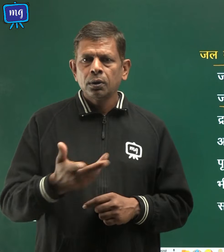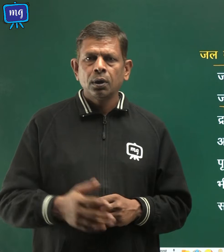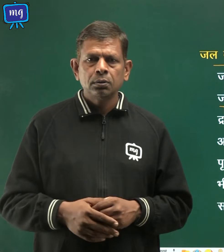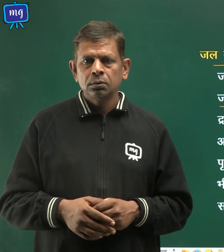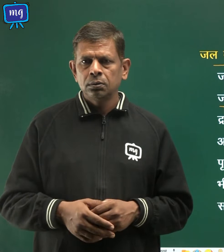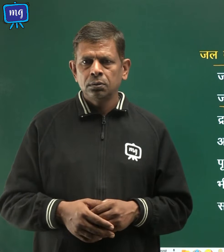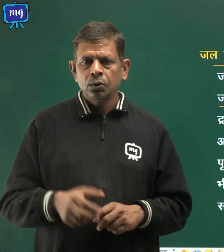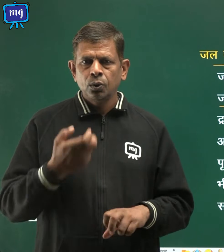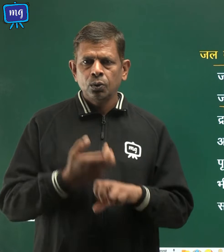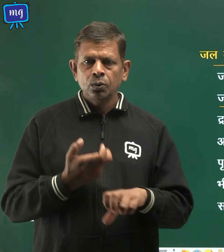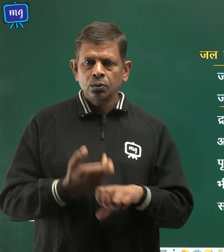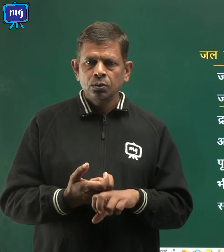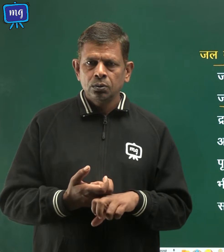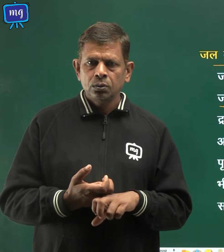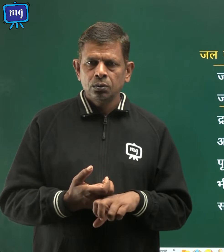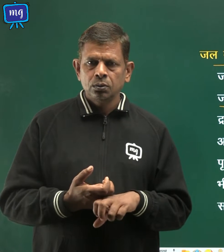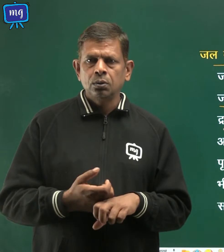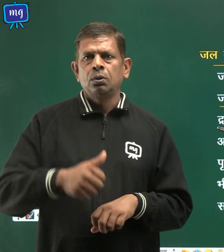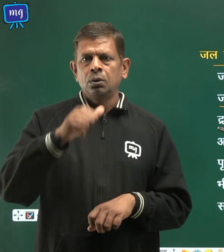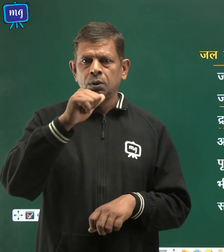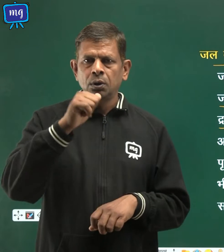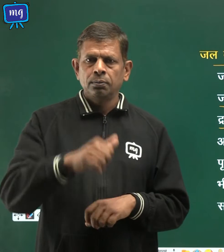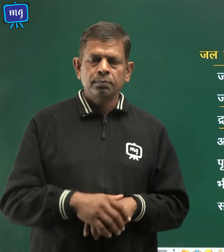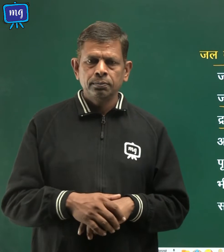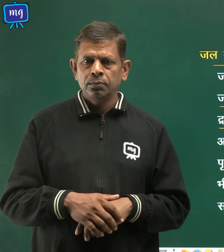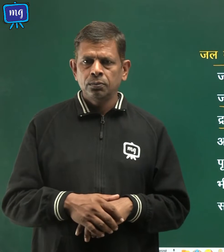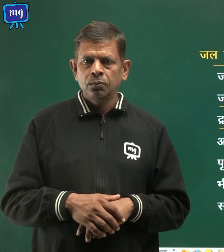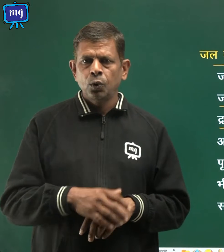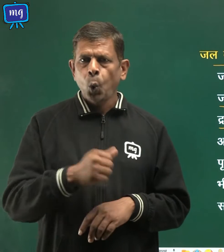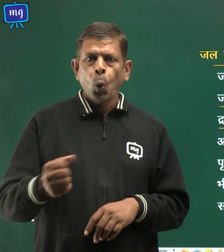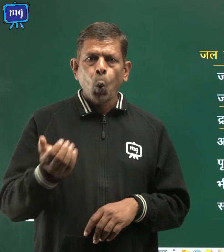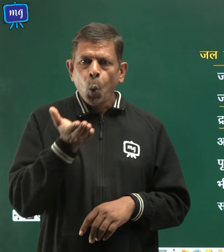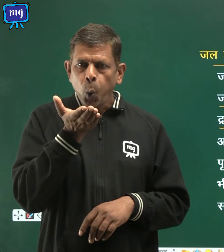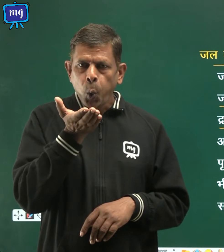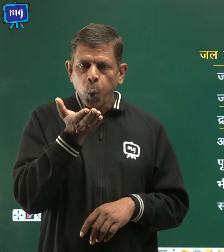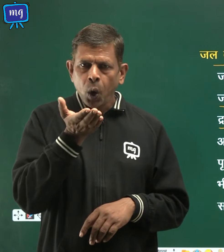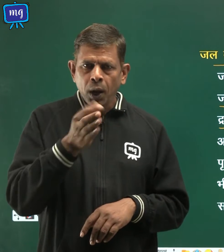अर्थात ठोस, द्रव